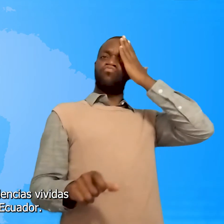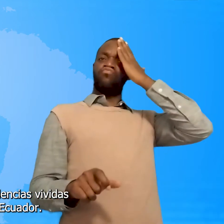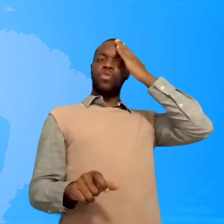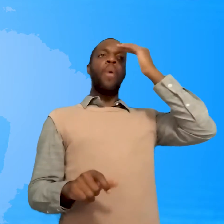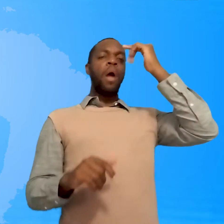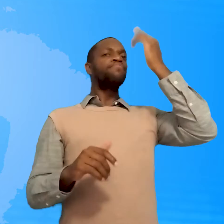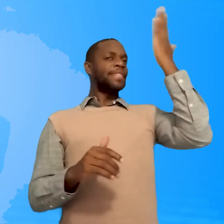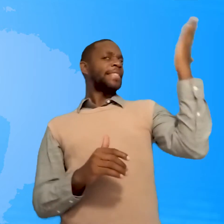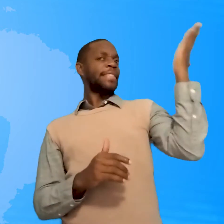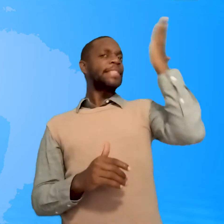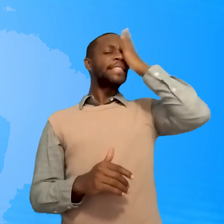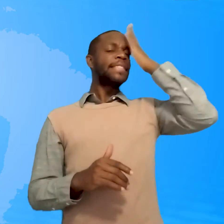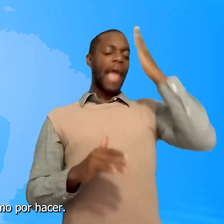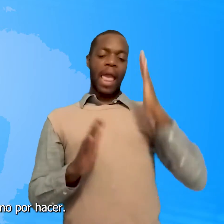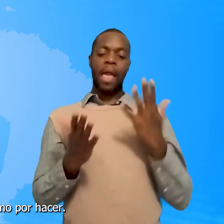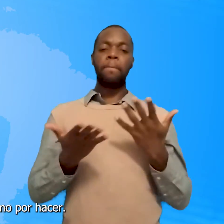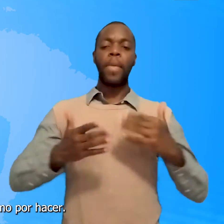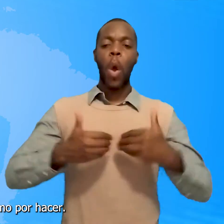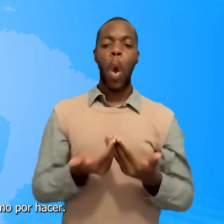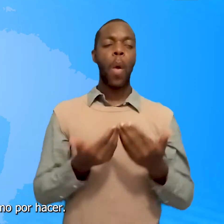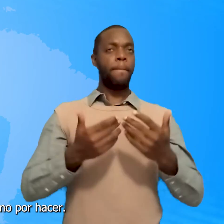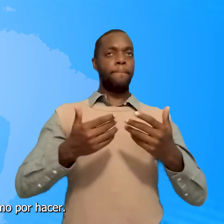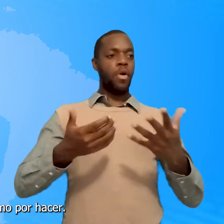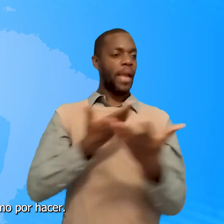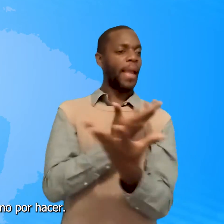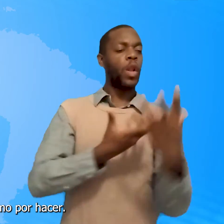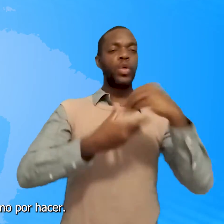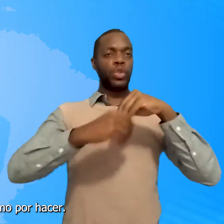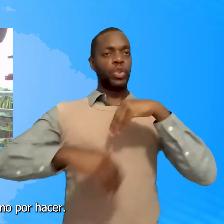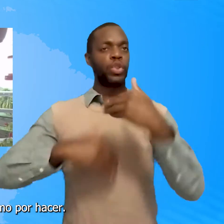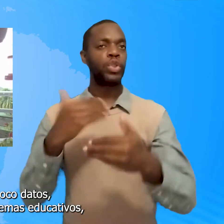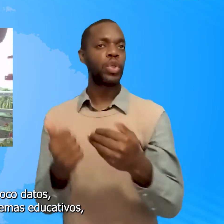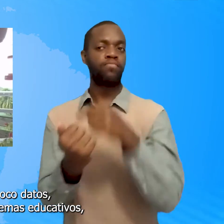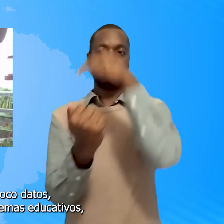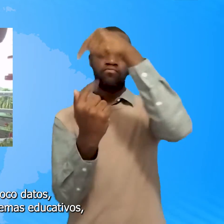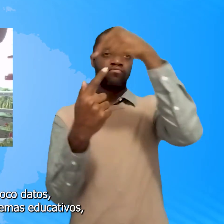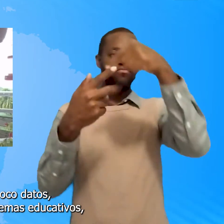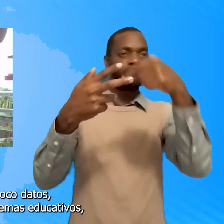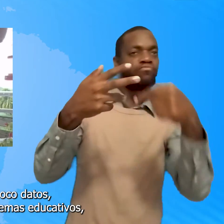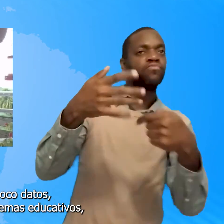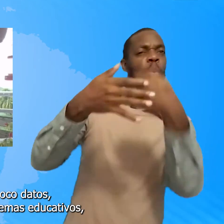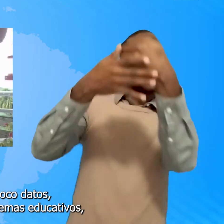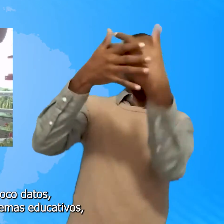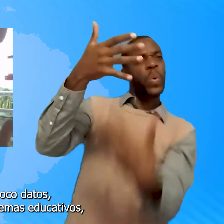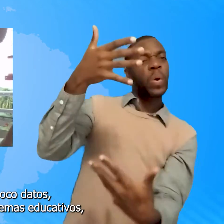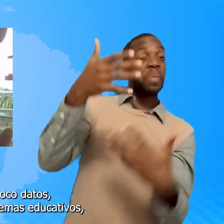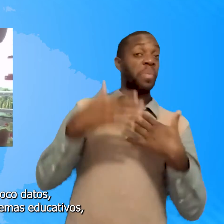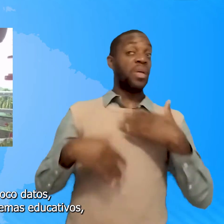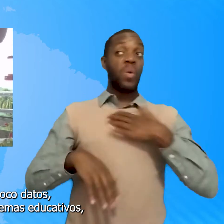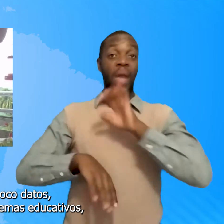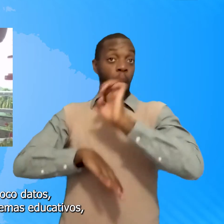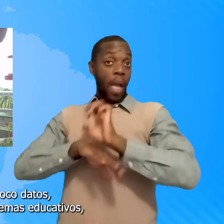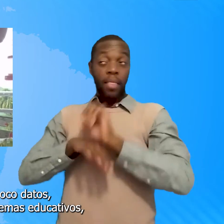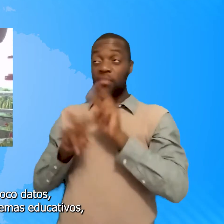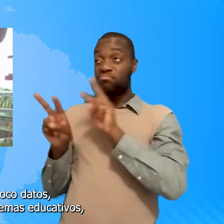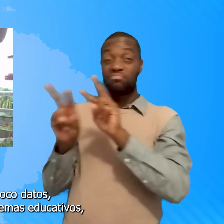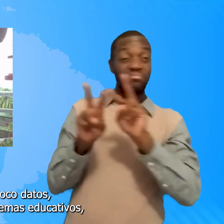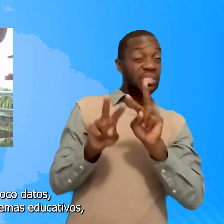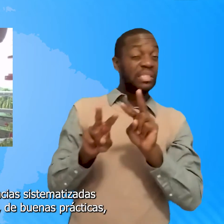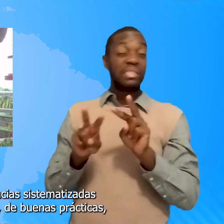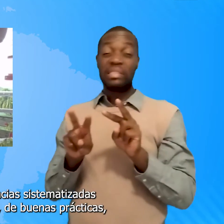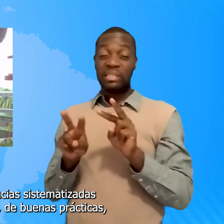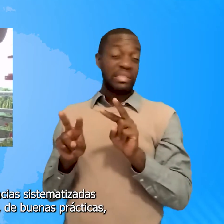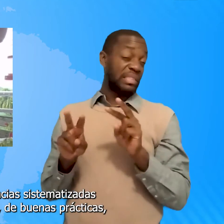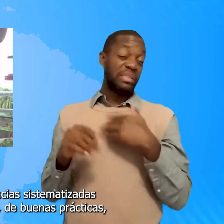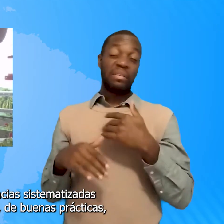en Ecuador, falta muchísimo por hacer. Hay muy pocos datos. Entonces, los sistemas